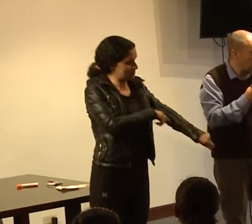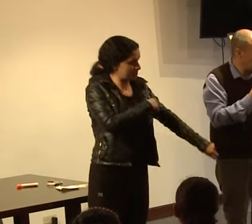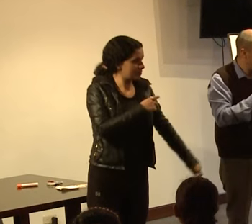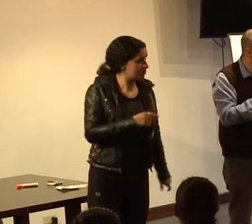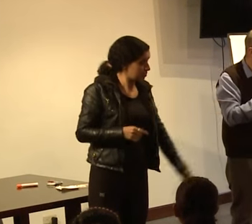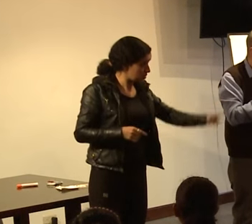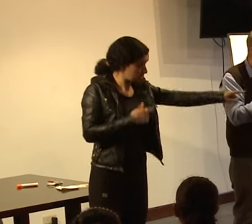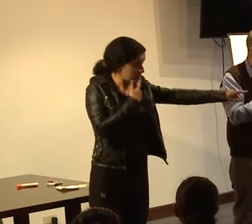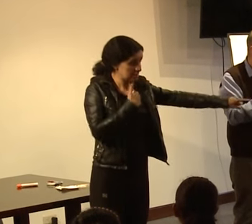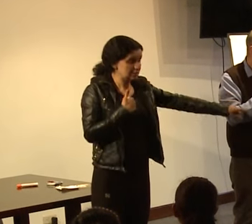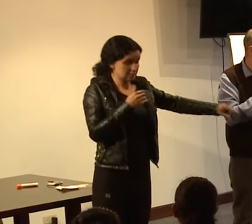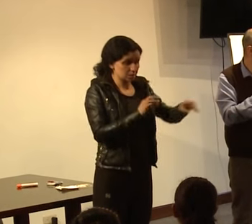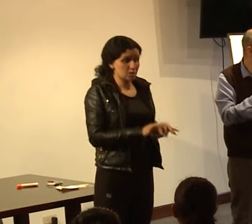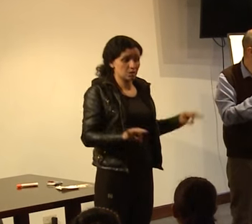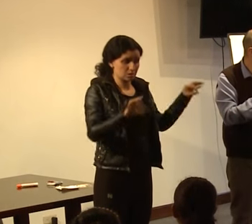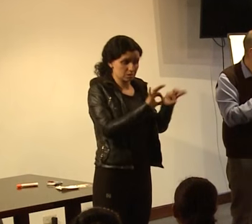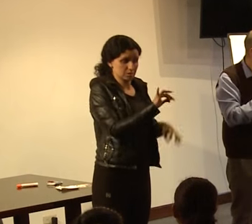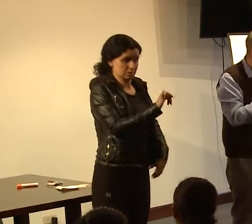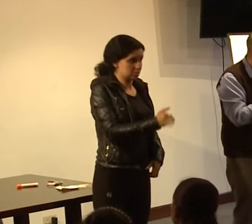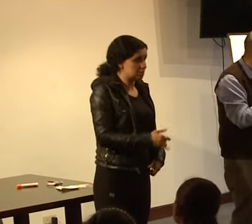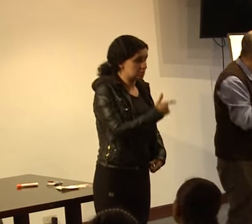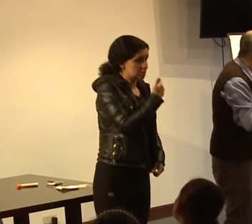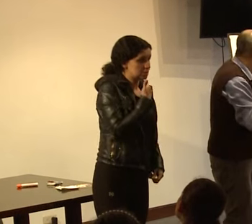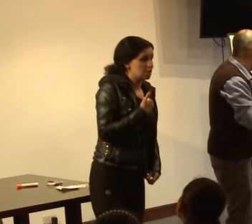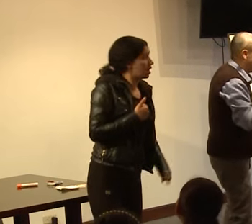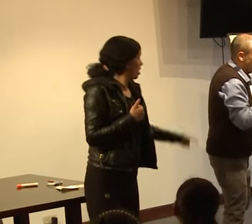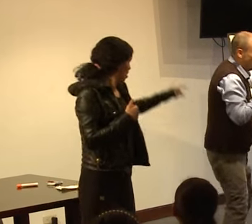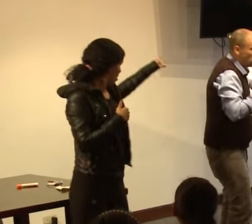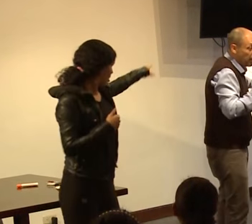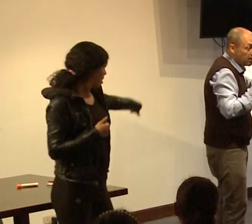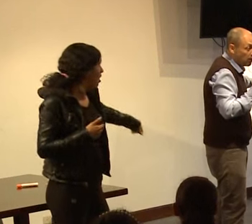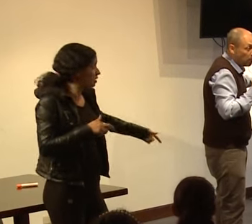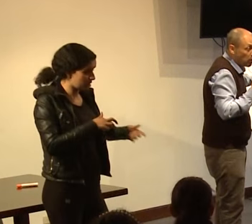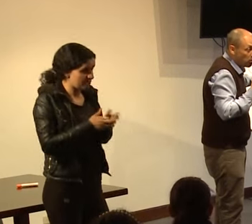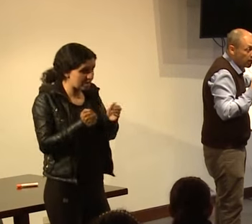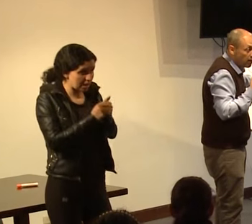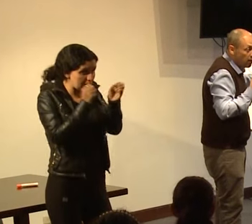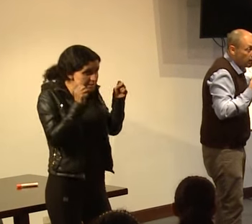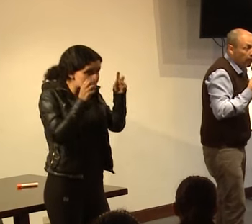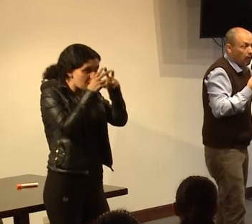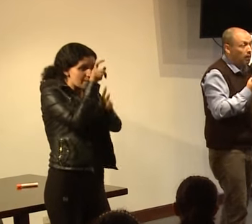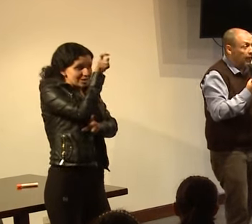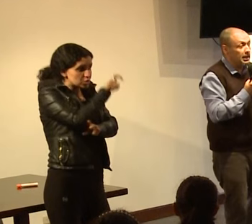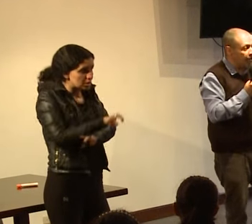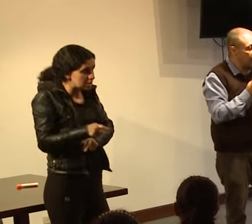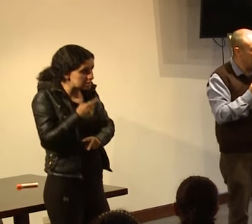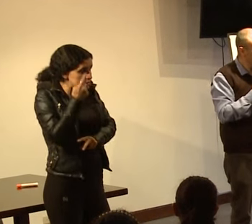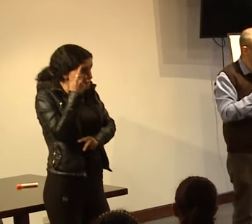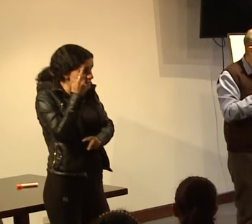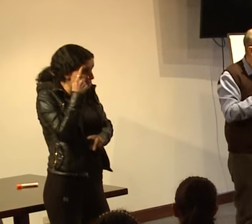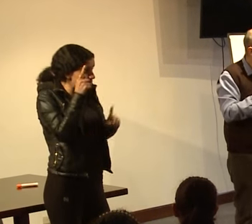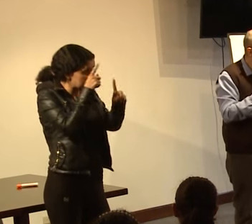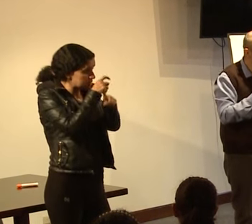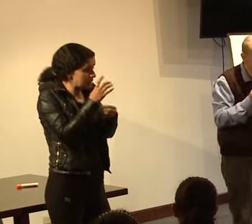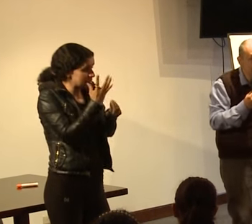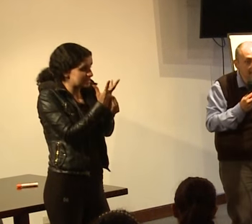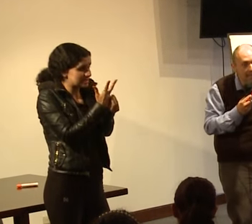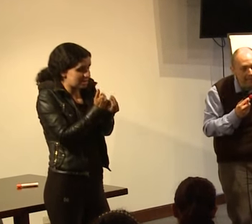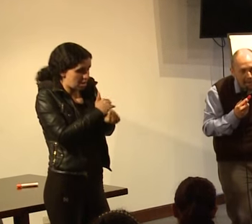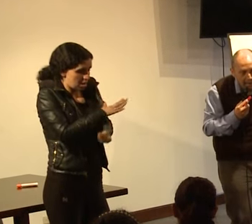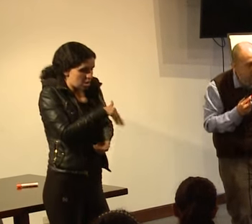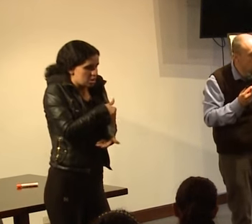es muy importante. O sea, lo que tú estás diciendo, fíjense que si uno hablara de eso, uno está hablando que está haciendo seres, personas, que estéticamente al asumir una